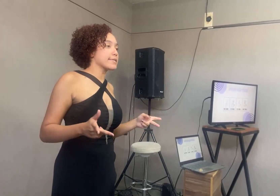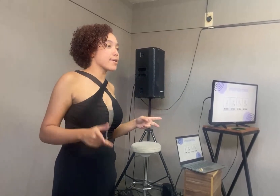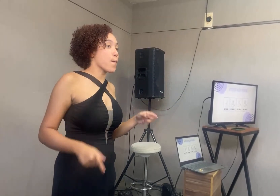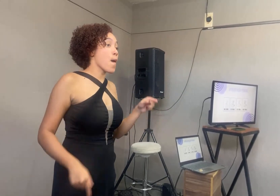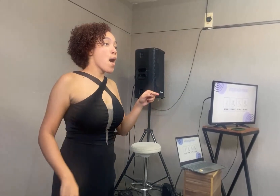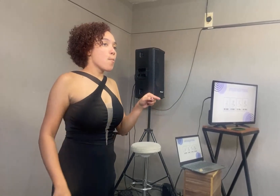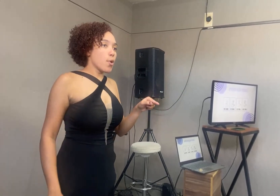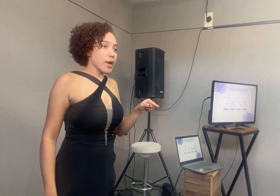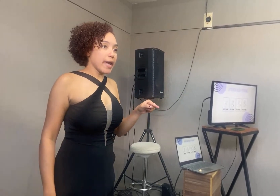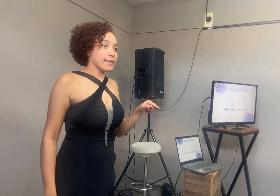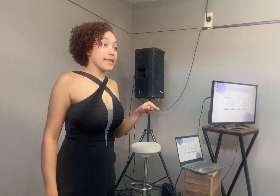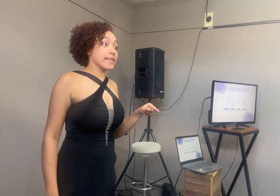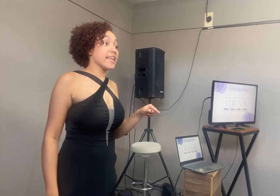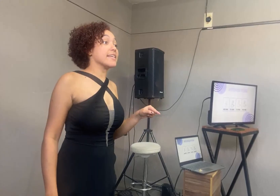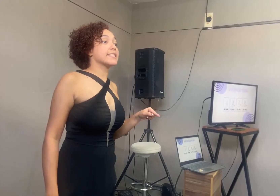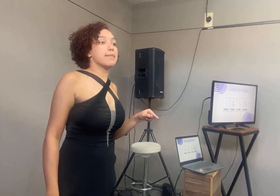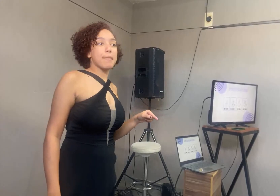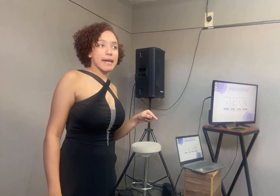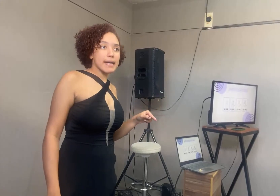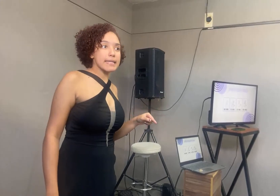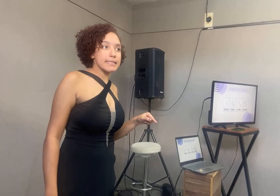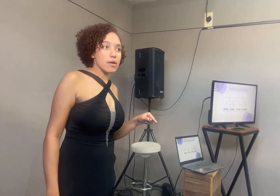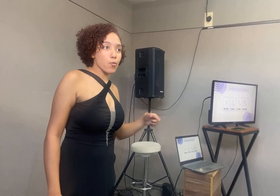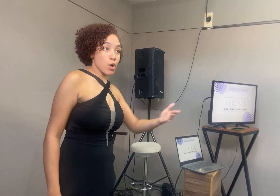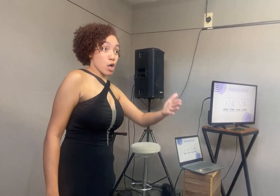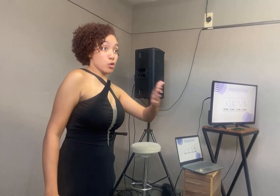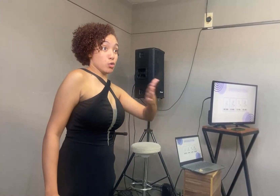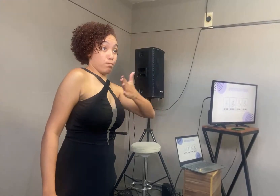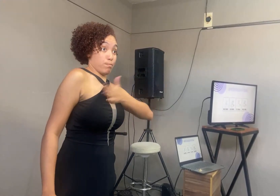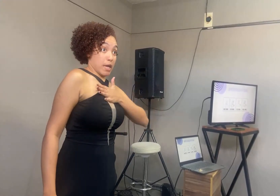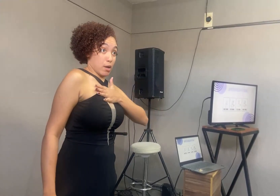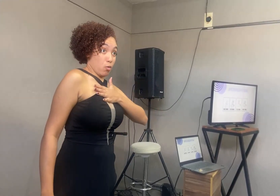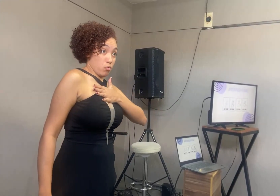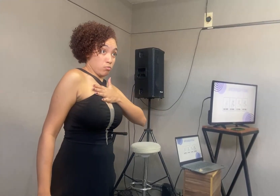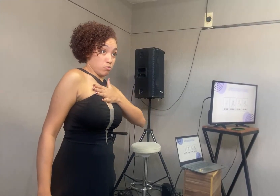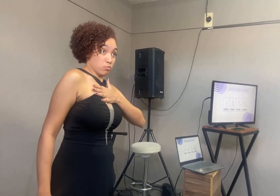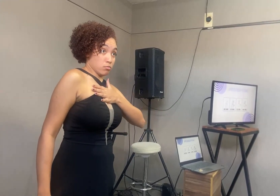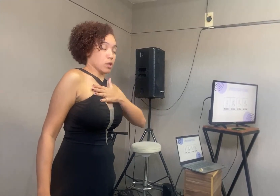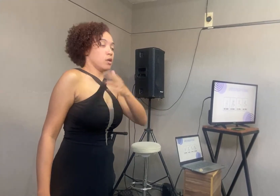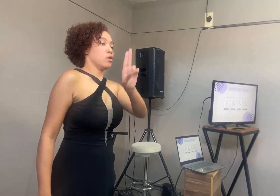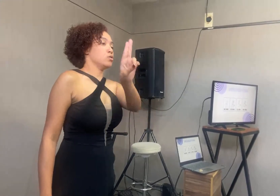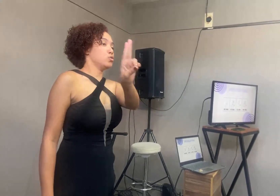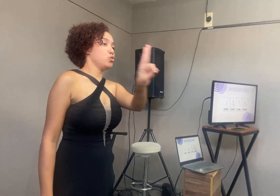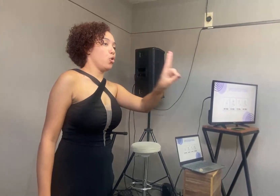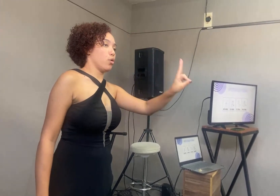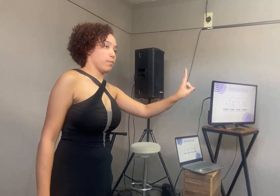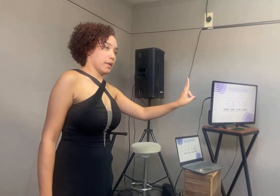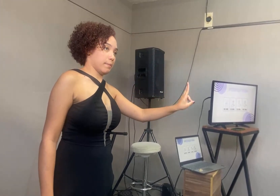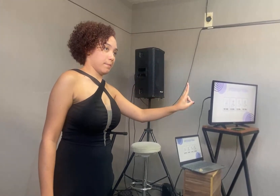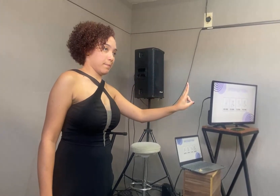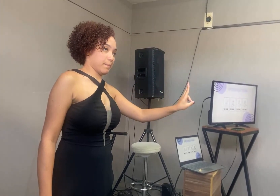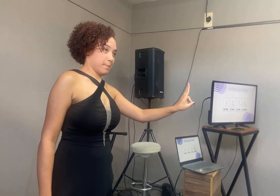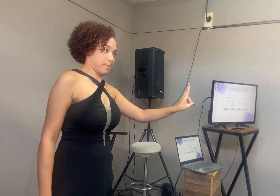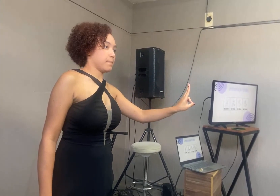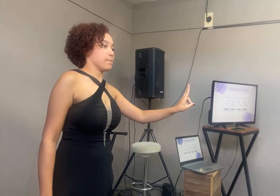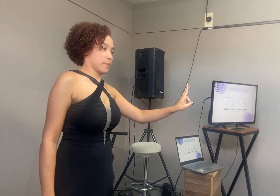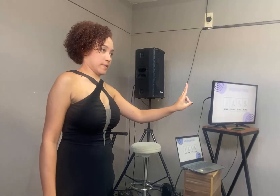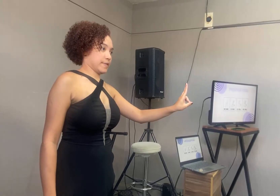variação. Porém, tem que ter essa marcação do meu nome.